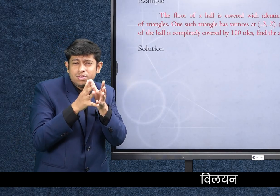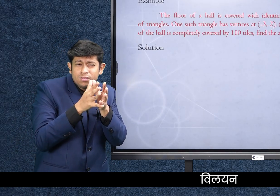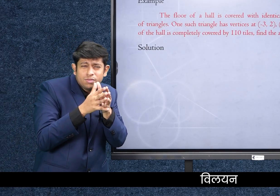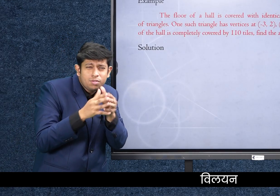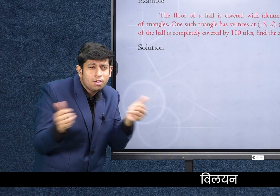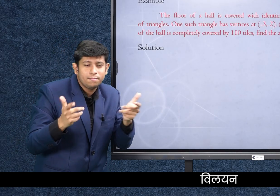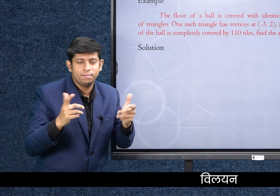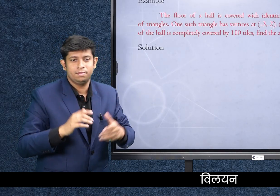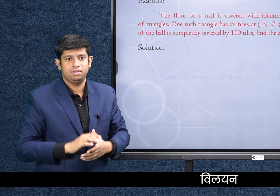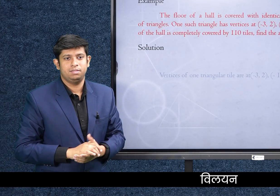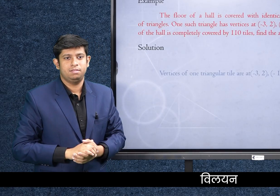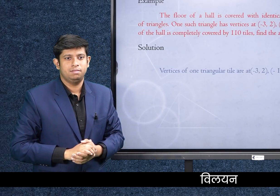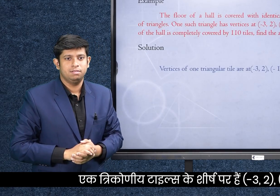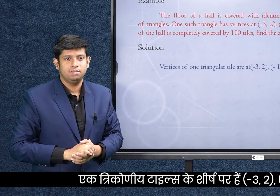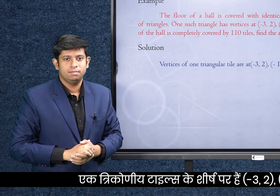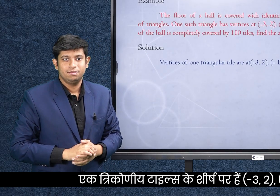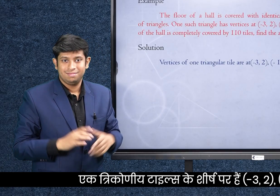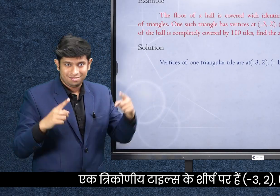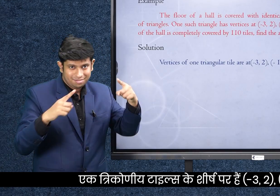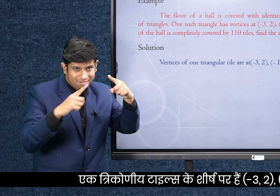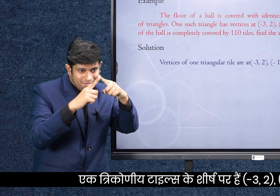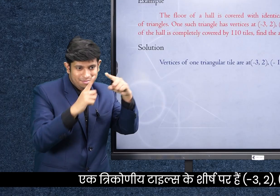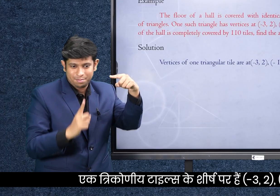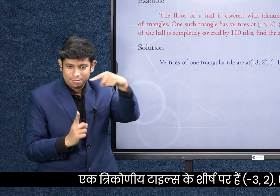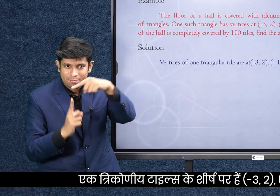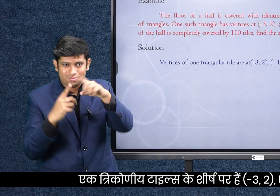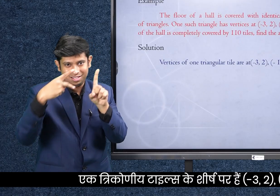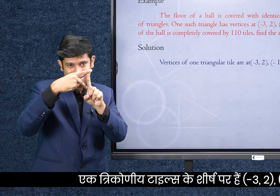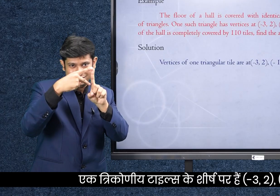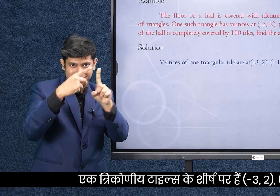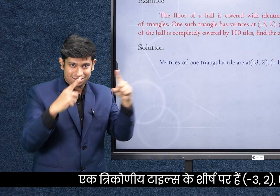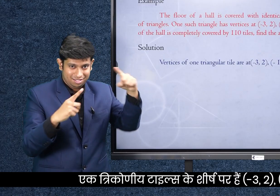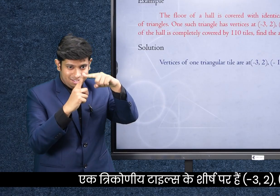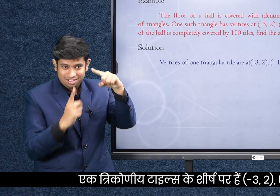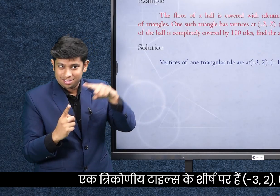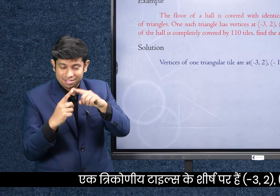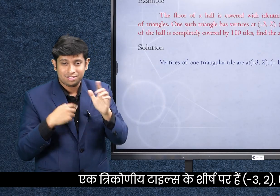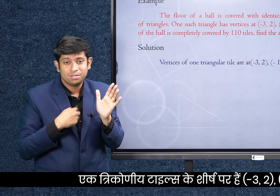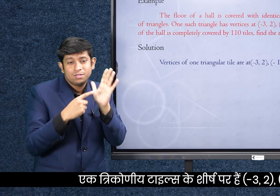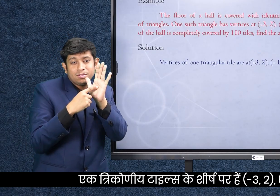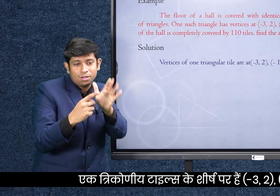विलियन, एक त्रिकोणीय टाइल से शीर्ष पर है -3, 2,